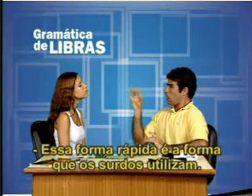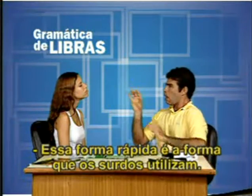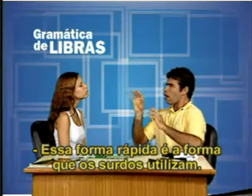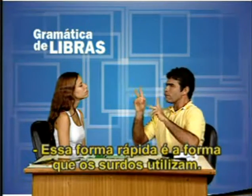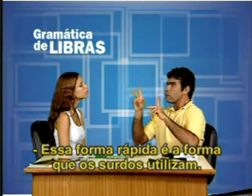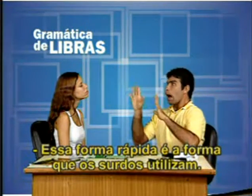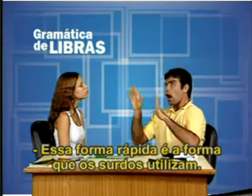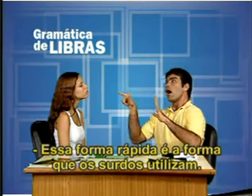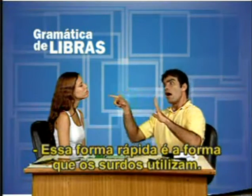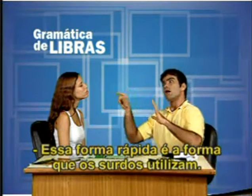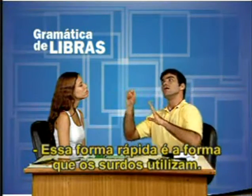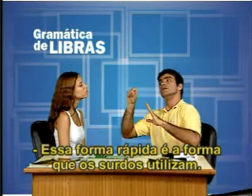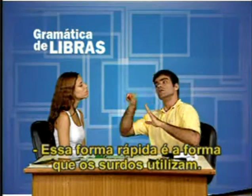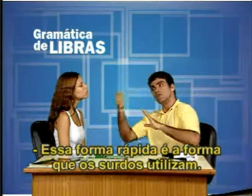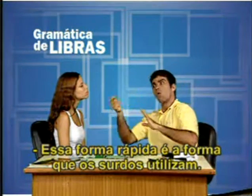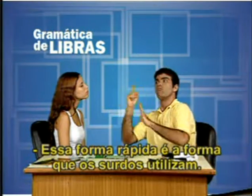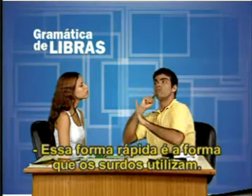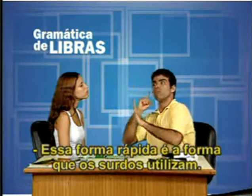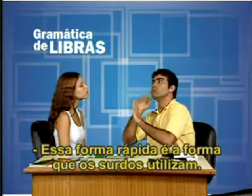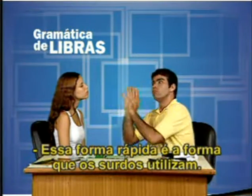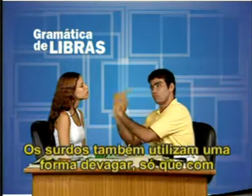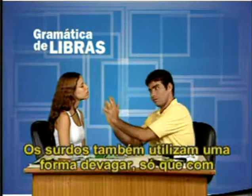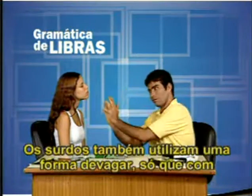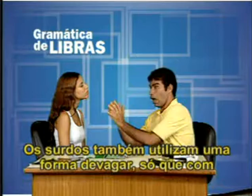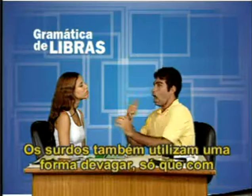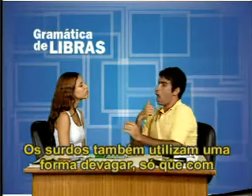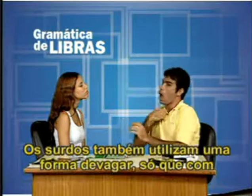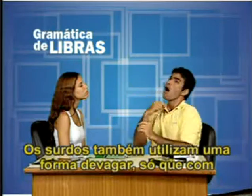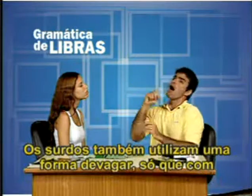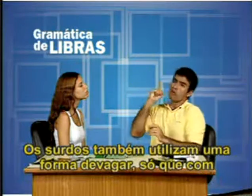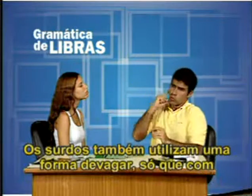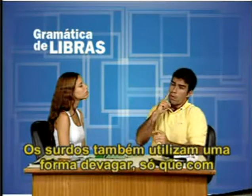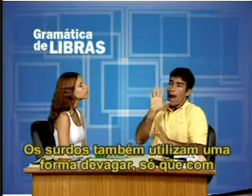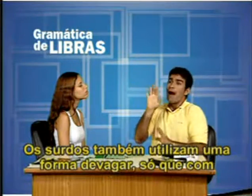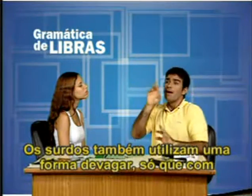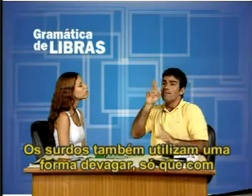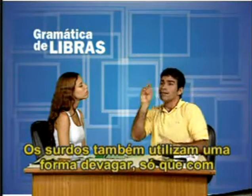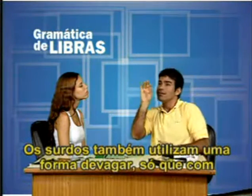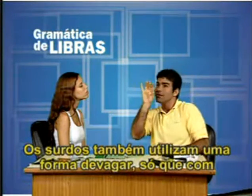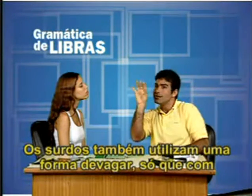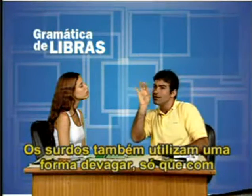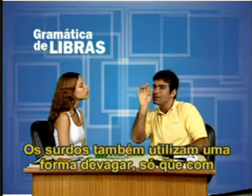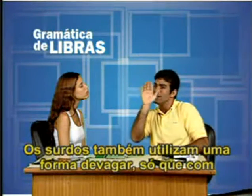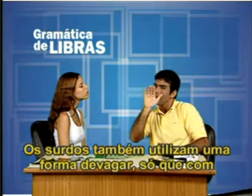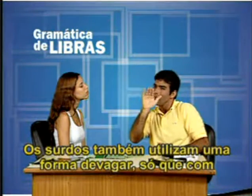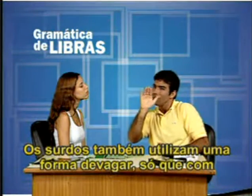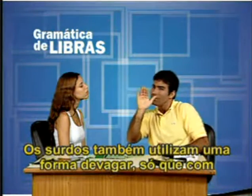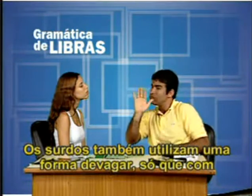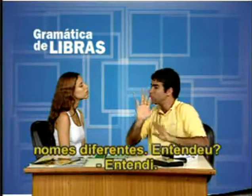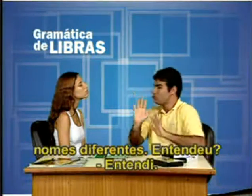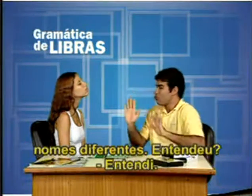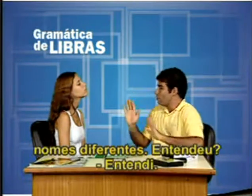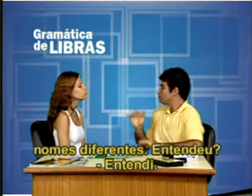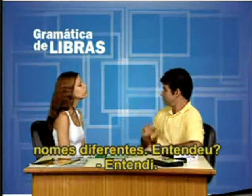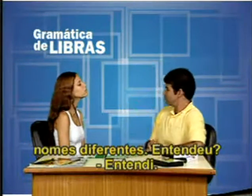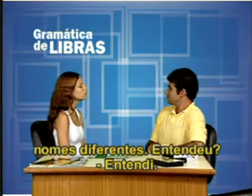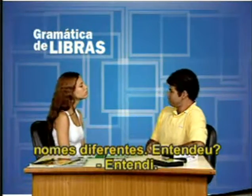forma rápida é a forma que os surdos utilizam. Os surdos também utilizam uma forma devagar, só que com nomes diferentes.